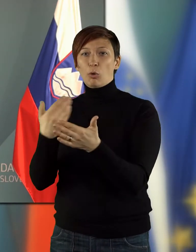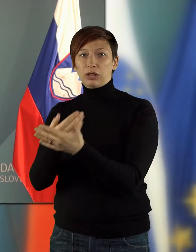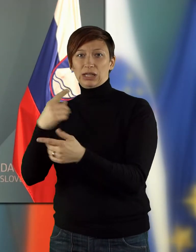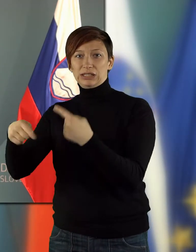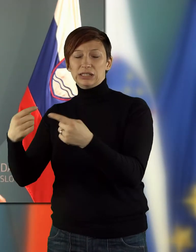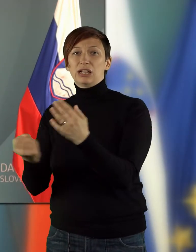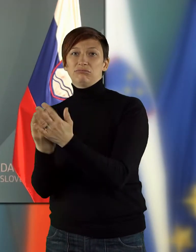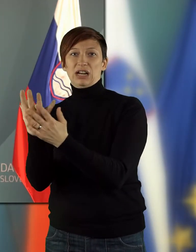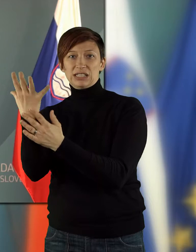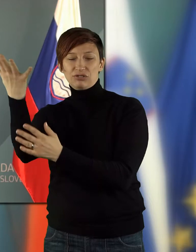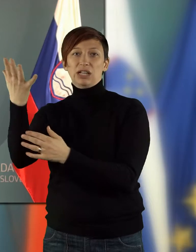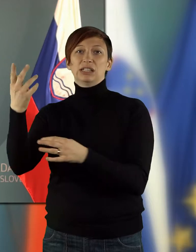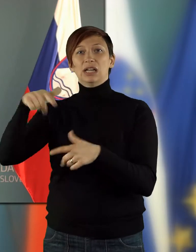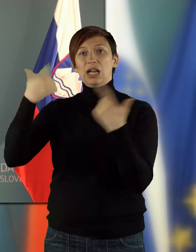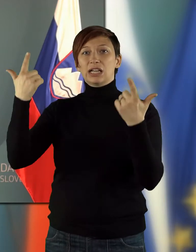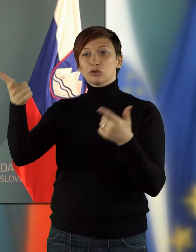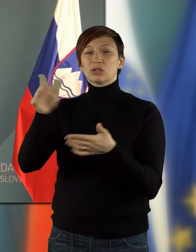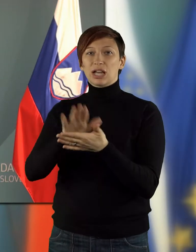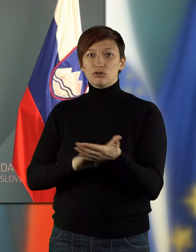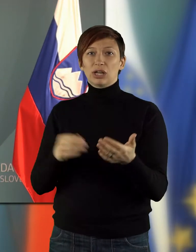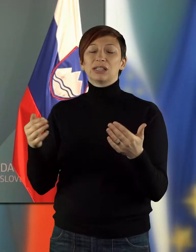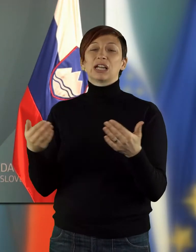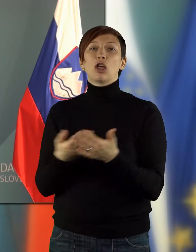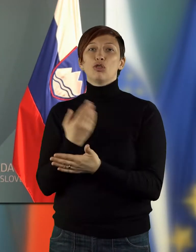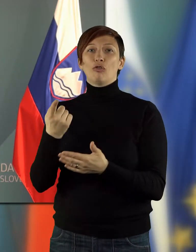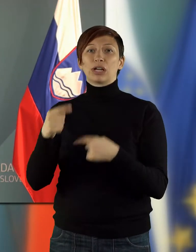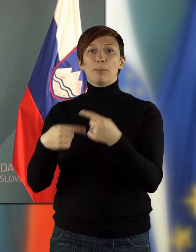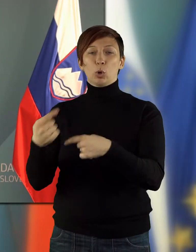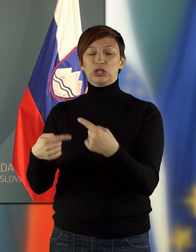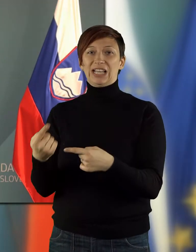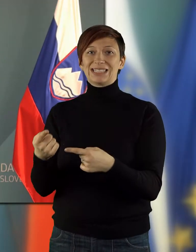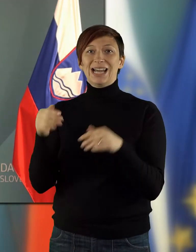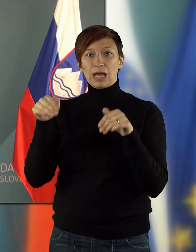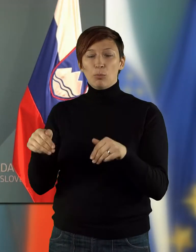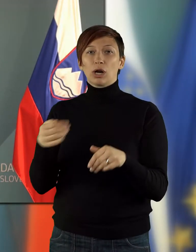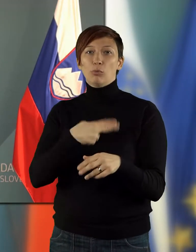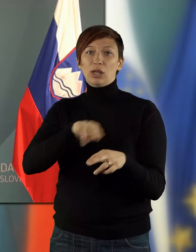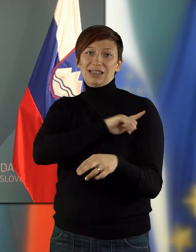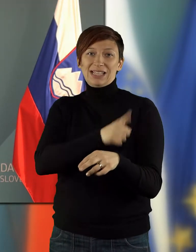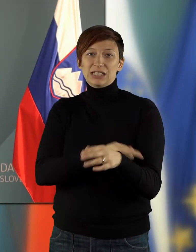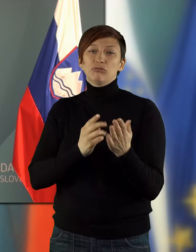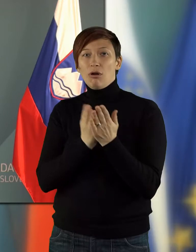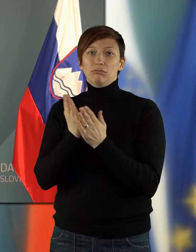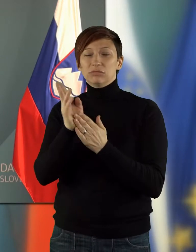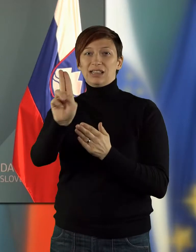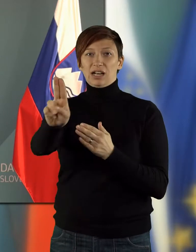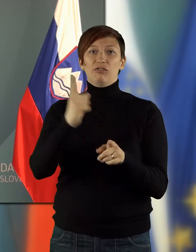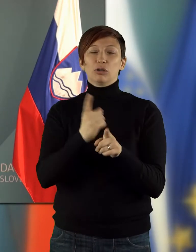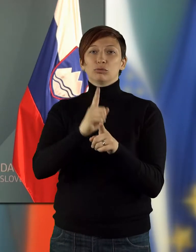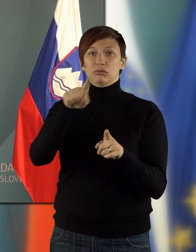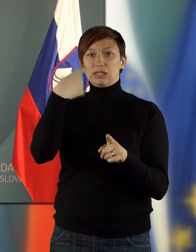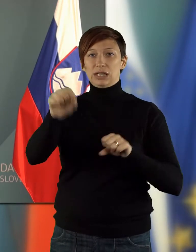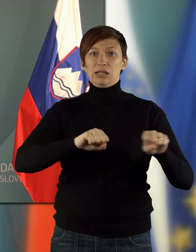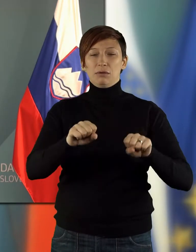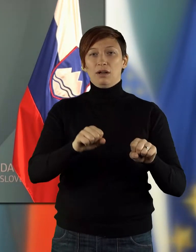začenja modernizirati, začenja razvijati, jasno pa je, da je to začetek nekega novega procesa, ki ga moramo intenzivno nadaljevati, verjamem